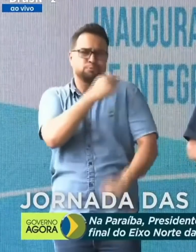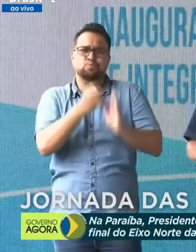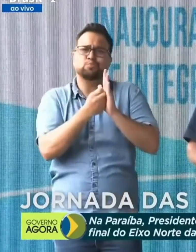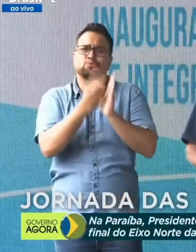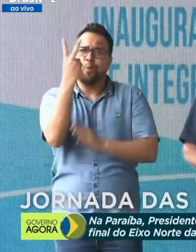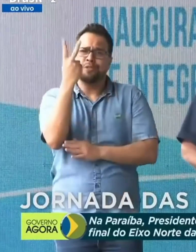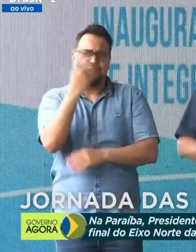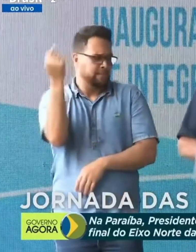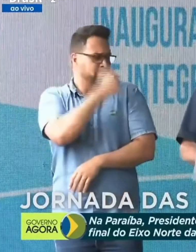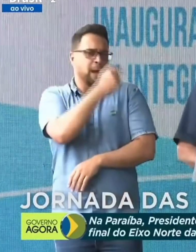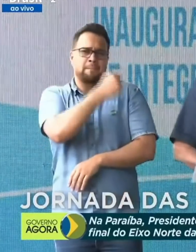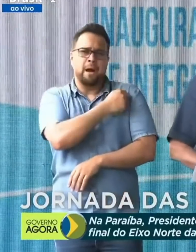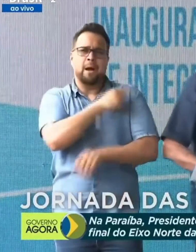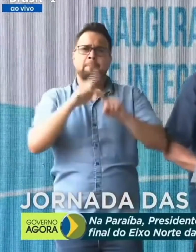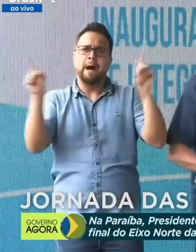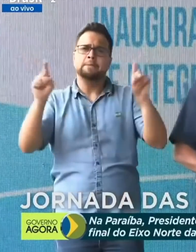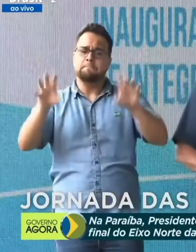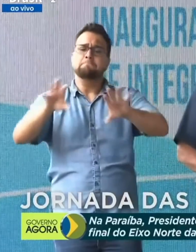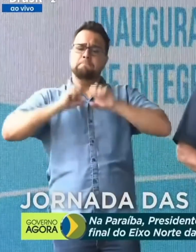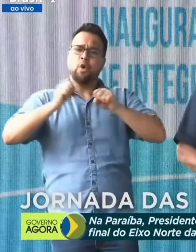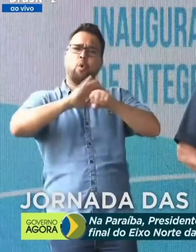com a segunda dose, contraiu o Covid.